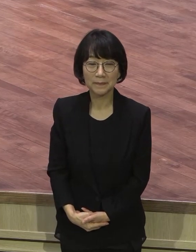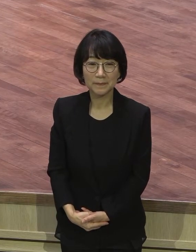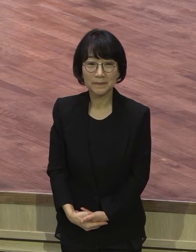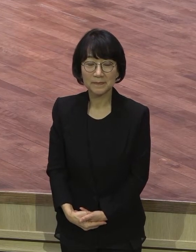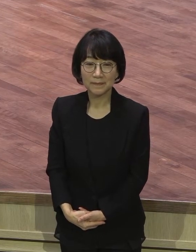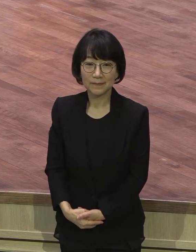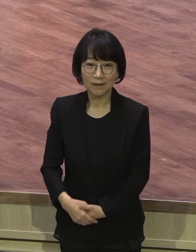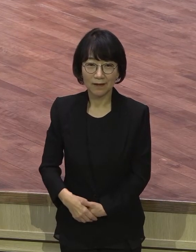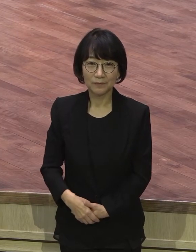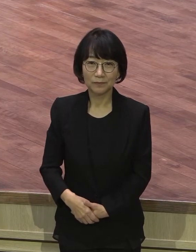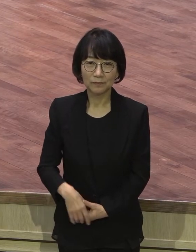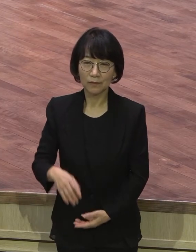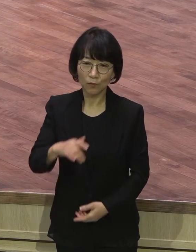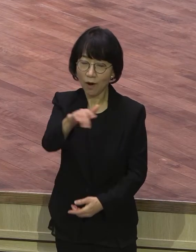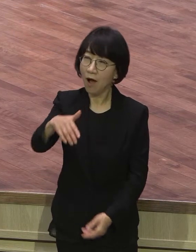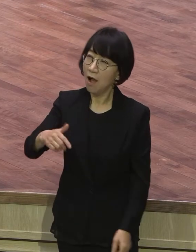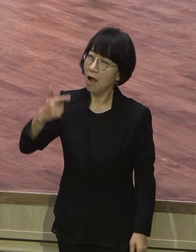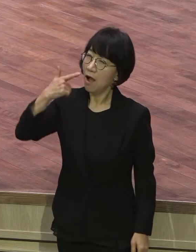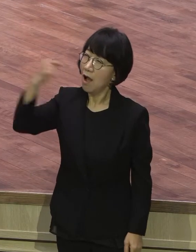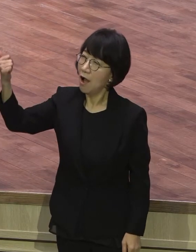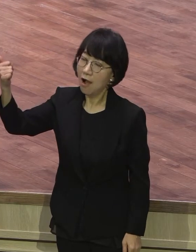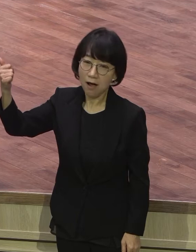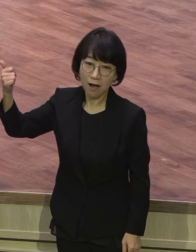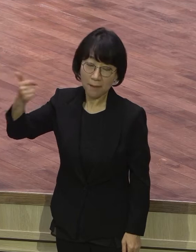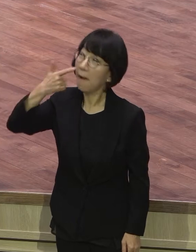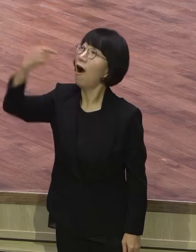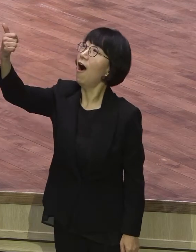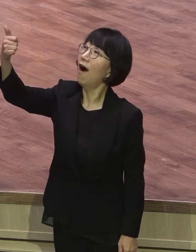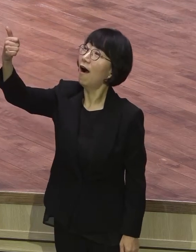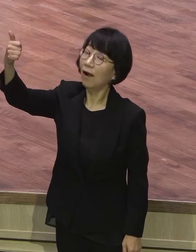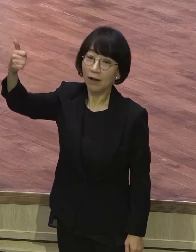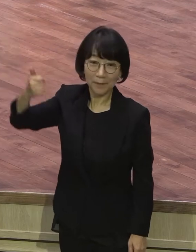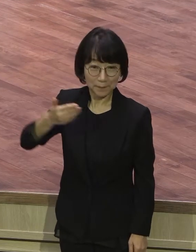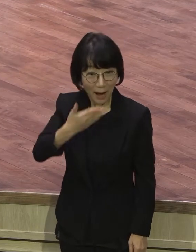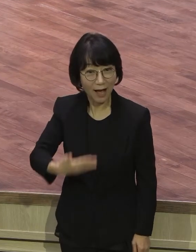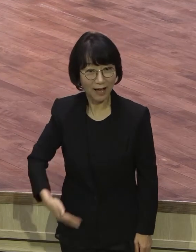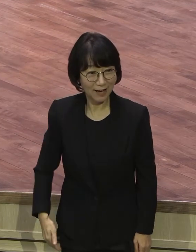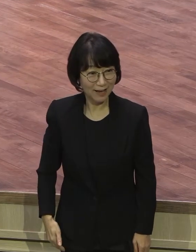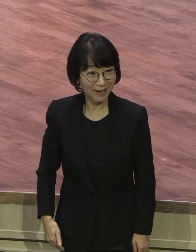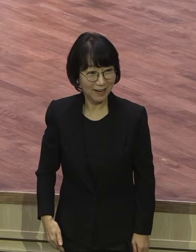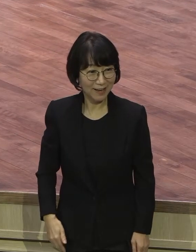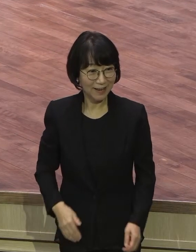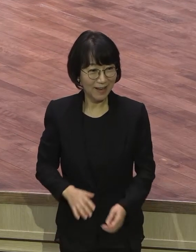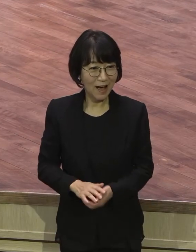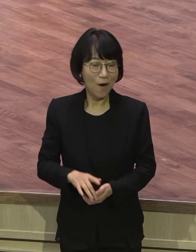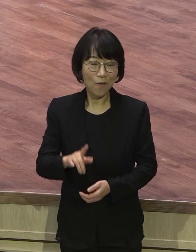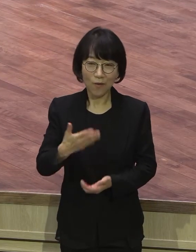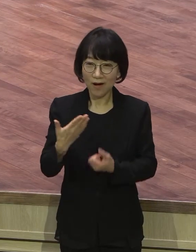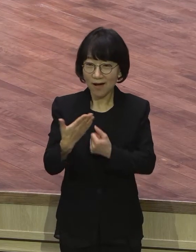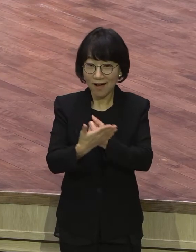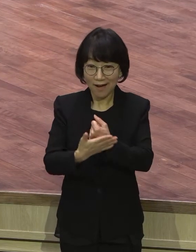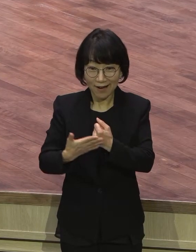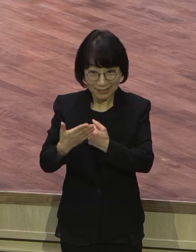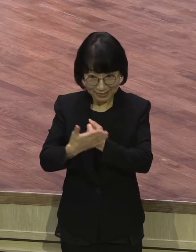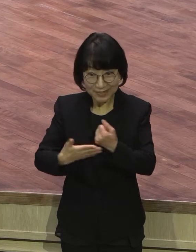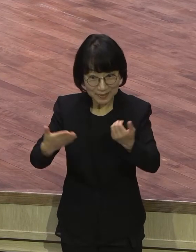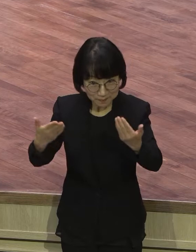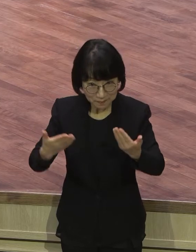우리가 그렇게 부를 수 있다. 아빠. 라고 부를 수 있어요. 그런 은혜의 보좌 앞에